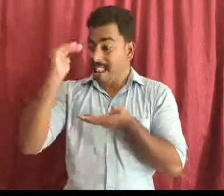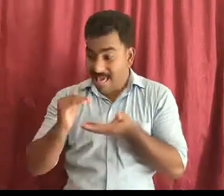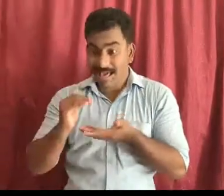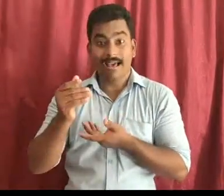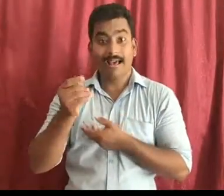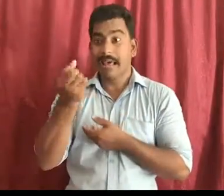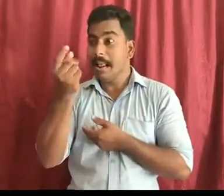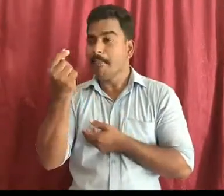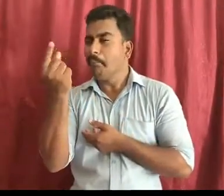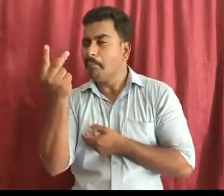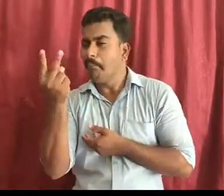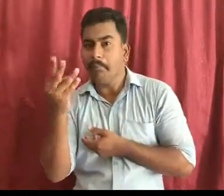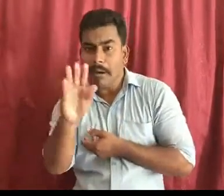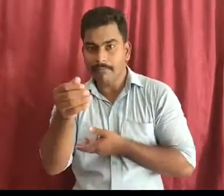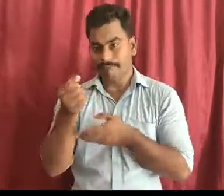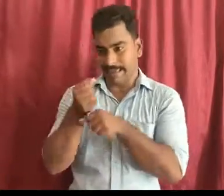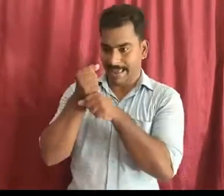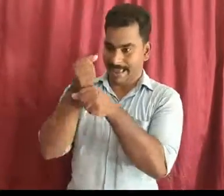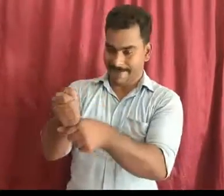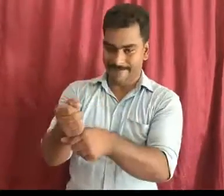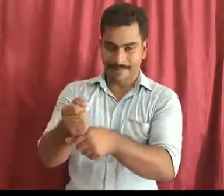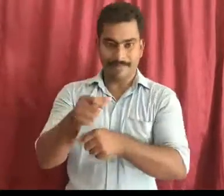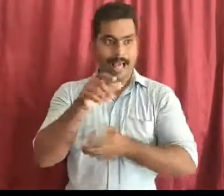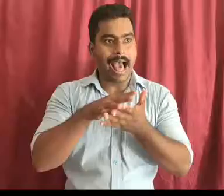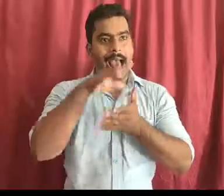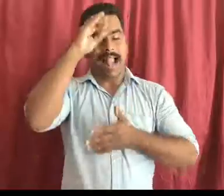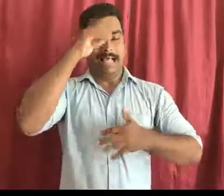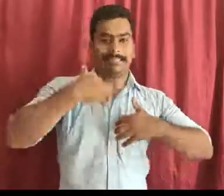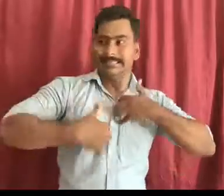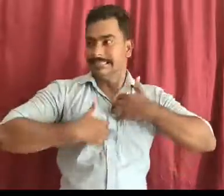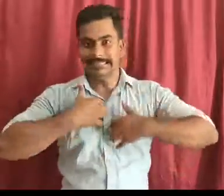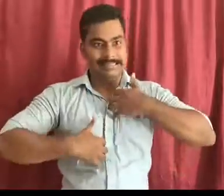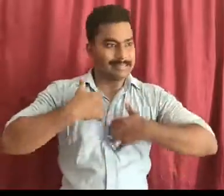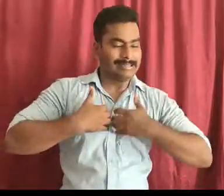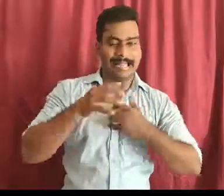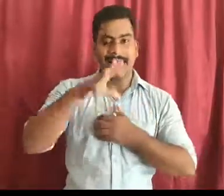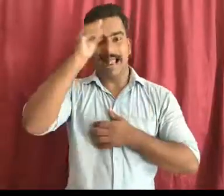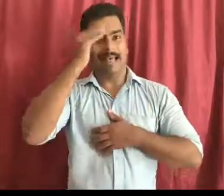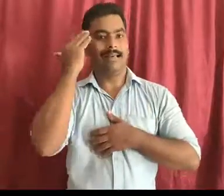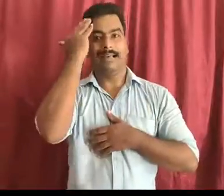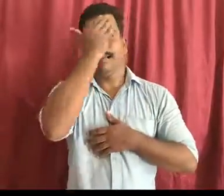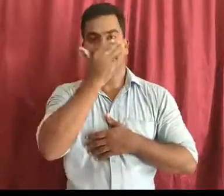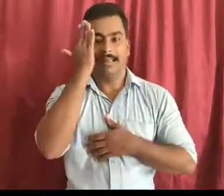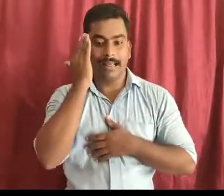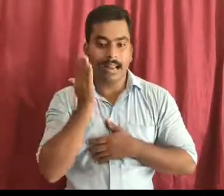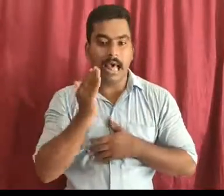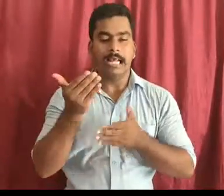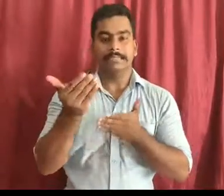ഇങ്ങനെയുള്ള കളികളിലൂടെ നല്ല ശീലങ്ങൾ കുട്ടികളിൽ വളർത്തിയെടുക്കാം.